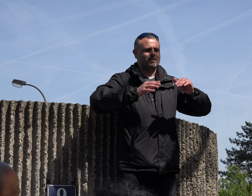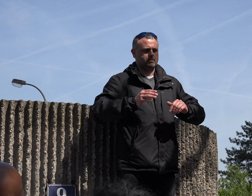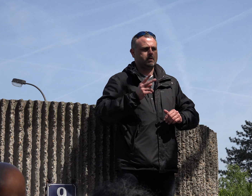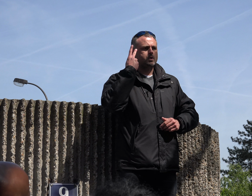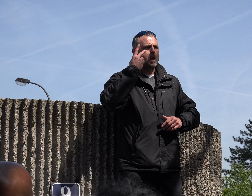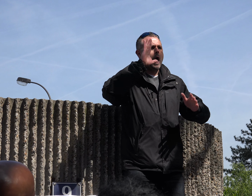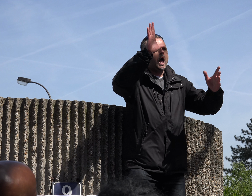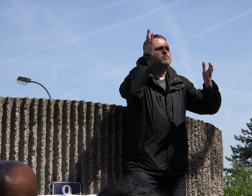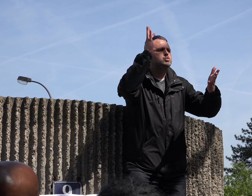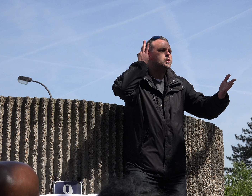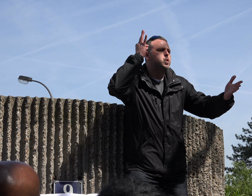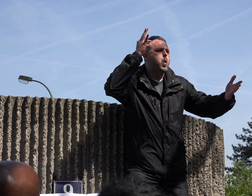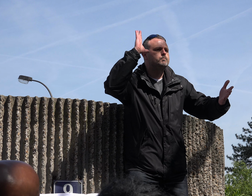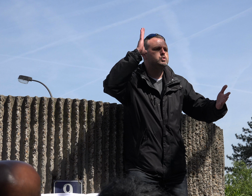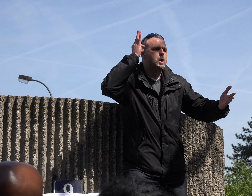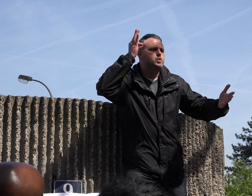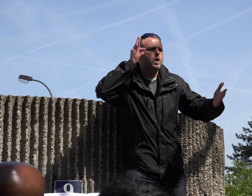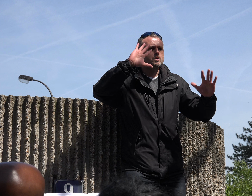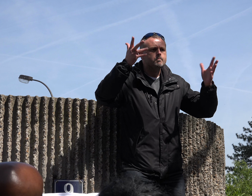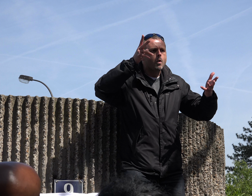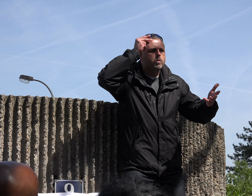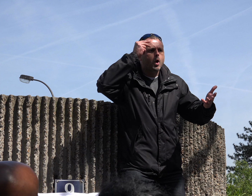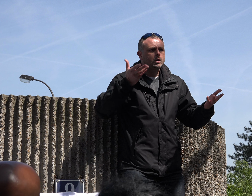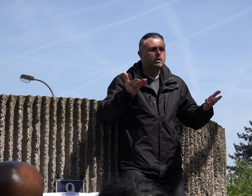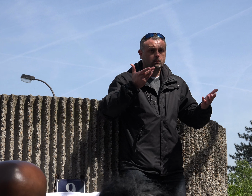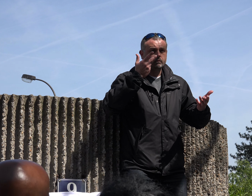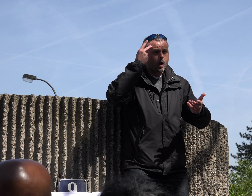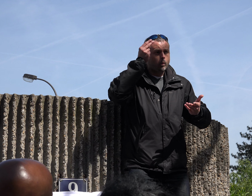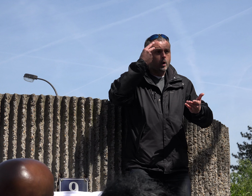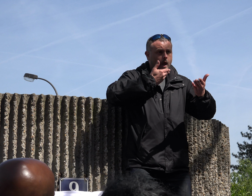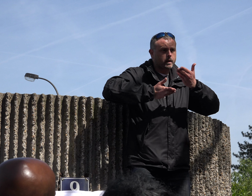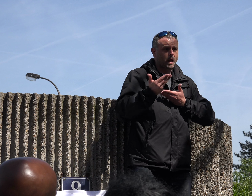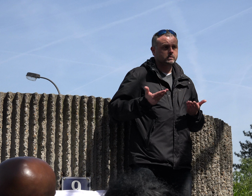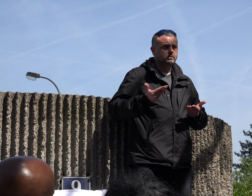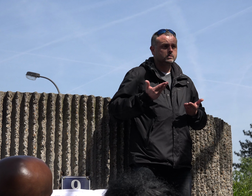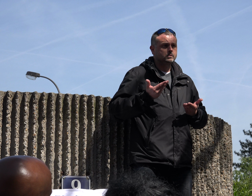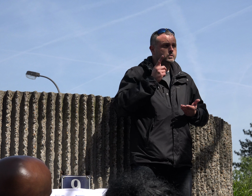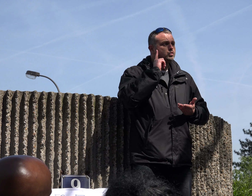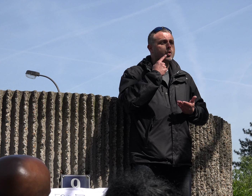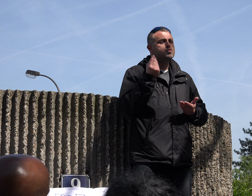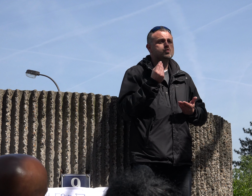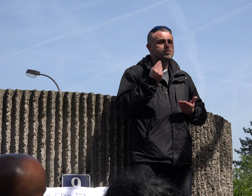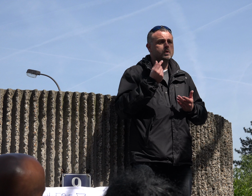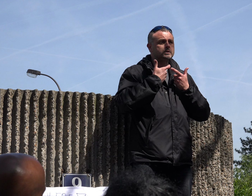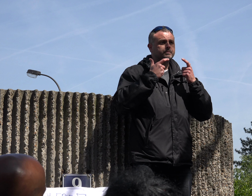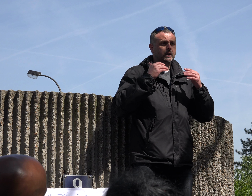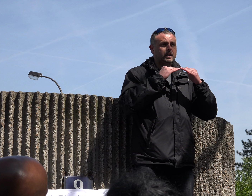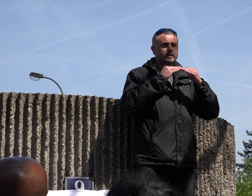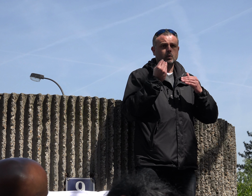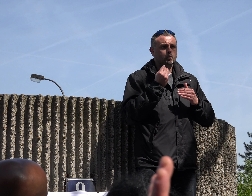imaginez... Il y a un sourd qui signe, les entendants diraient, bah, hey, j'ai besoin du son, comment est-ce qu'on fait pour comprendre? Ben, il faudrait qu'ils se mettent à d'autres places. Les sons sont où? L'accessibilité,